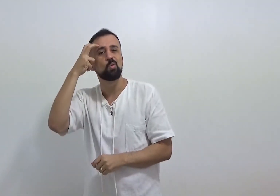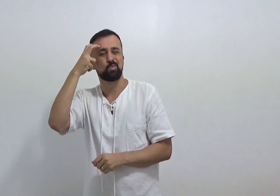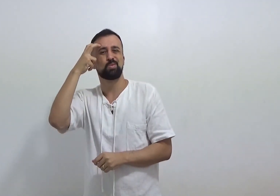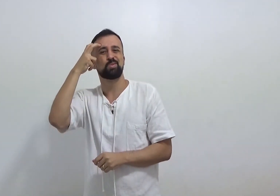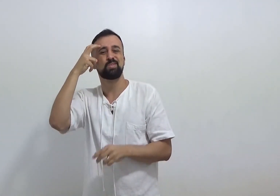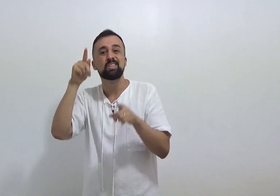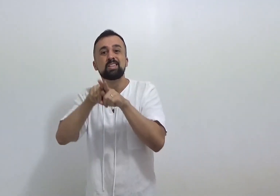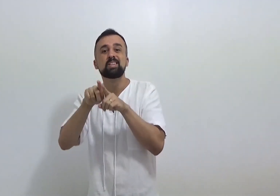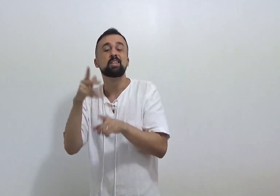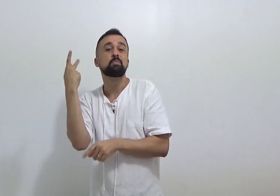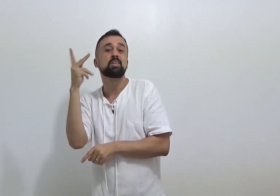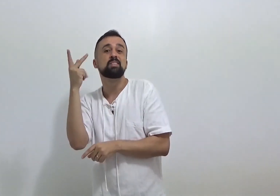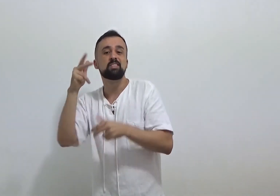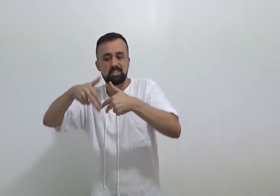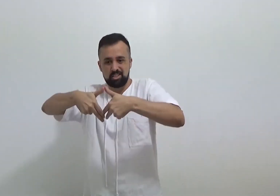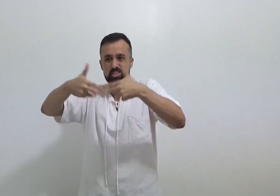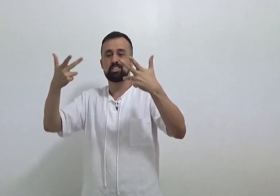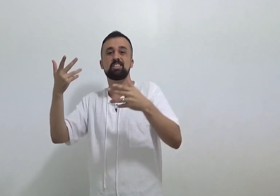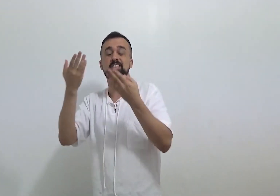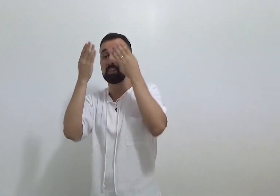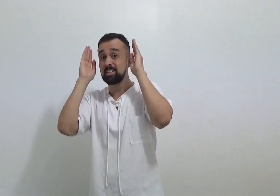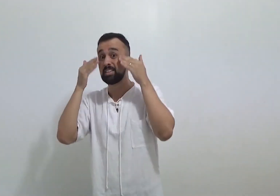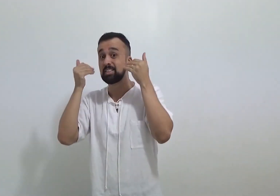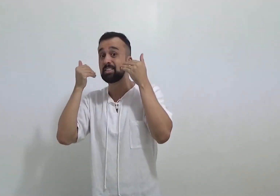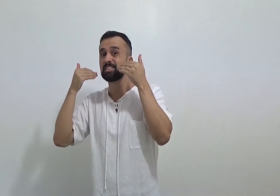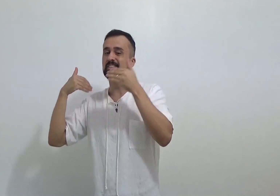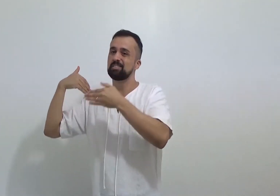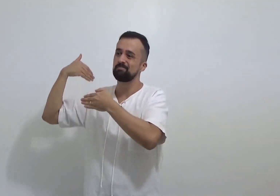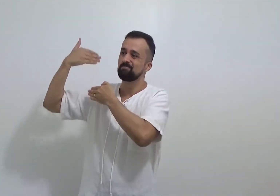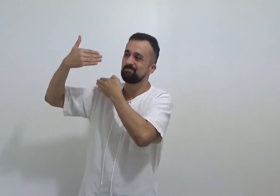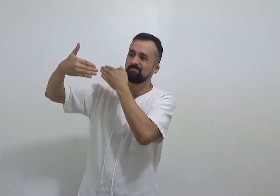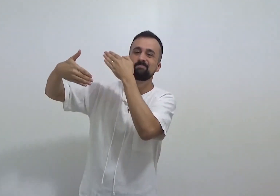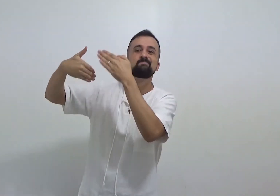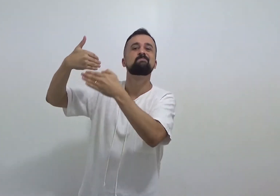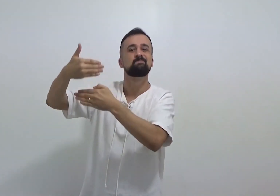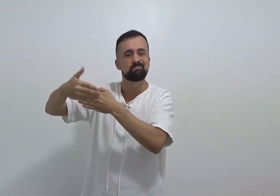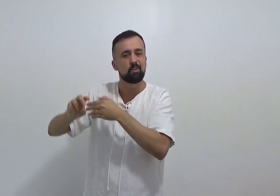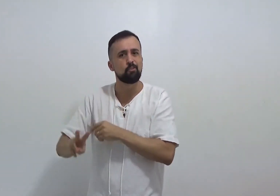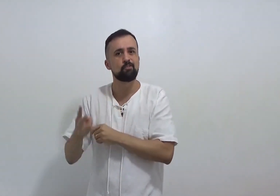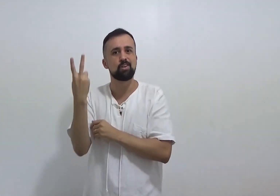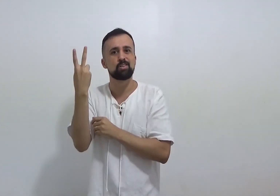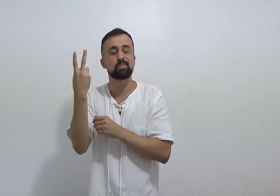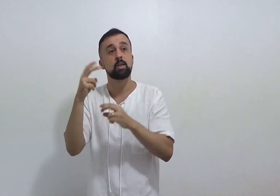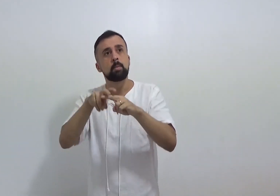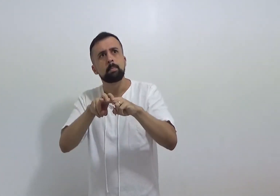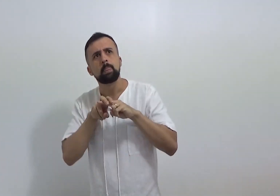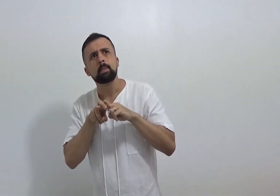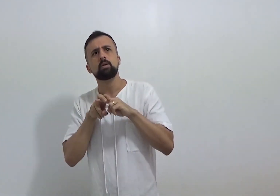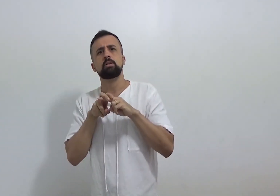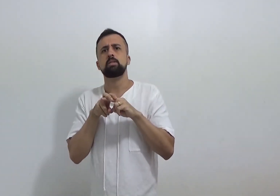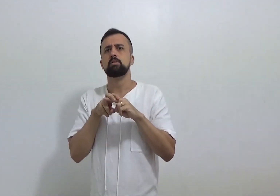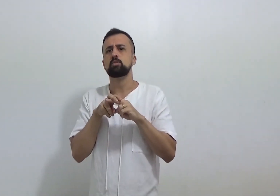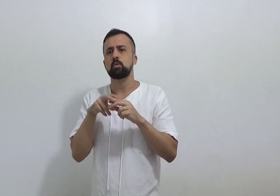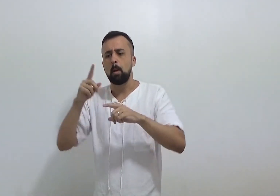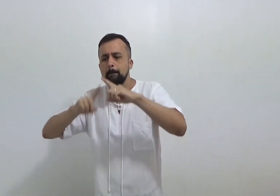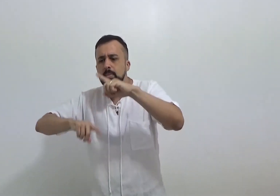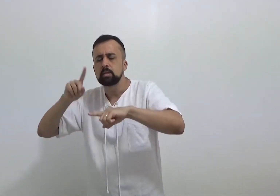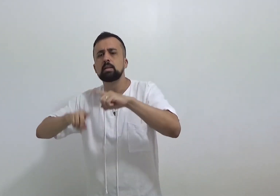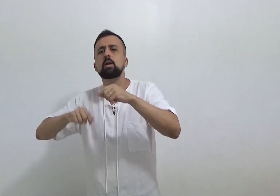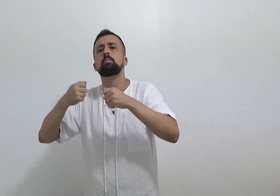o grupo indígena, assim como os materiais didáticos precisam valorizar a cultura